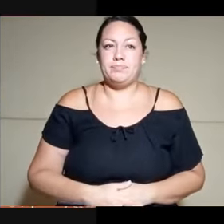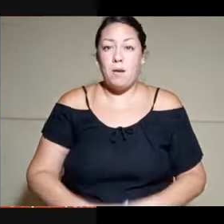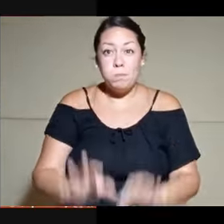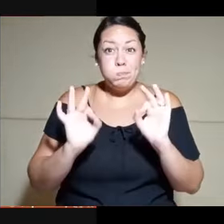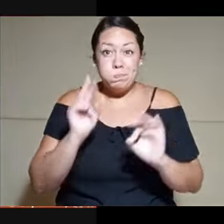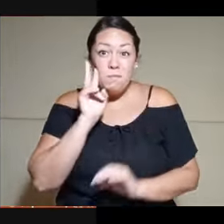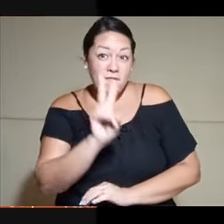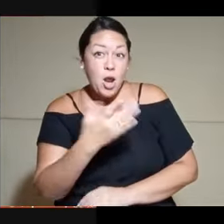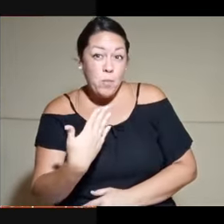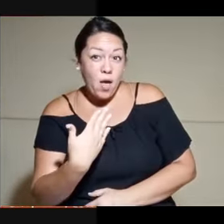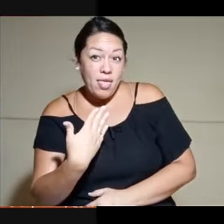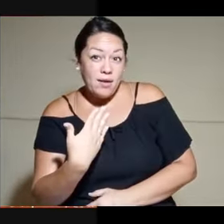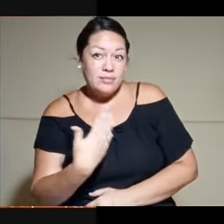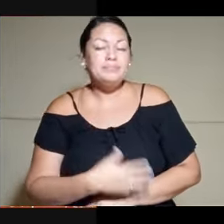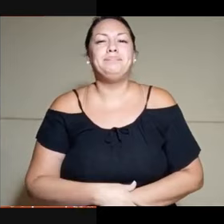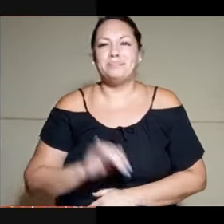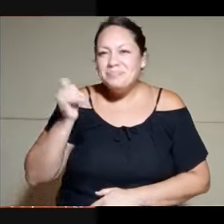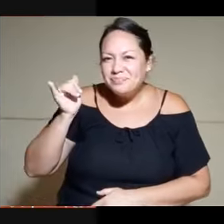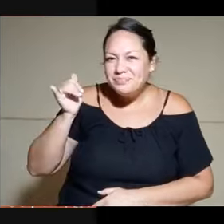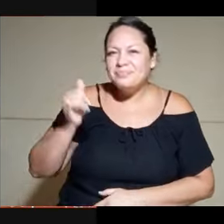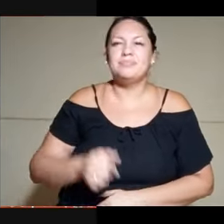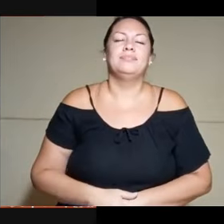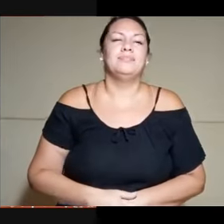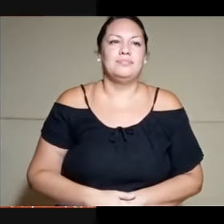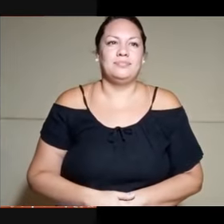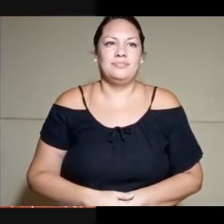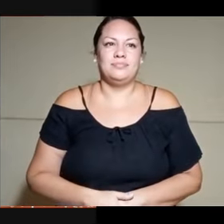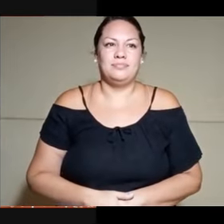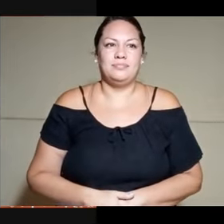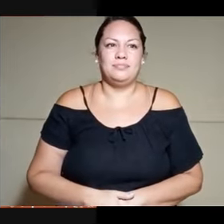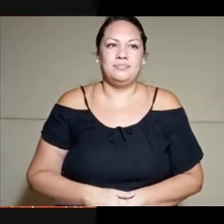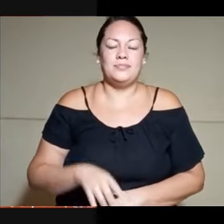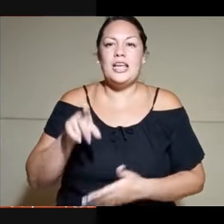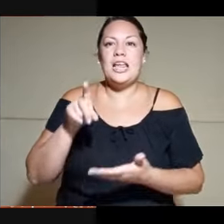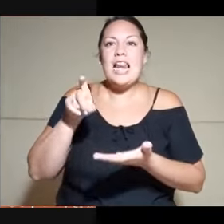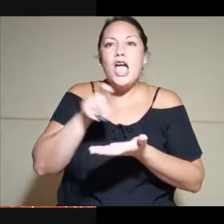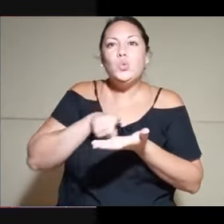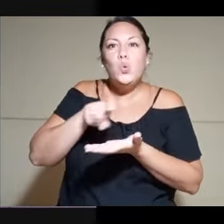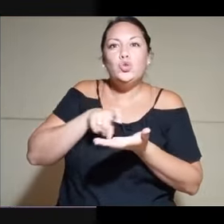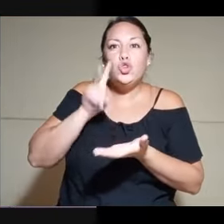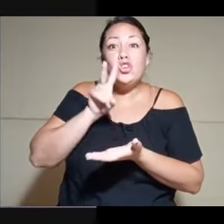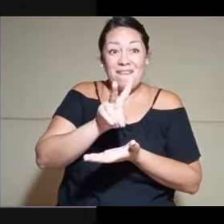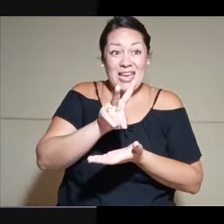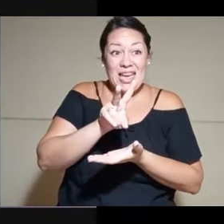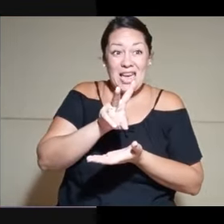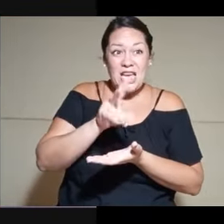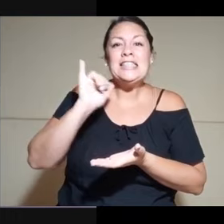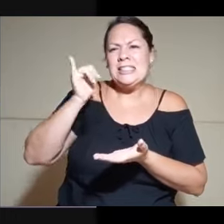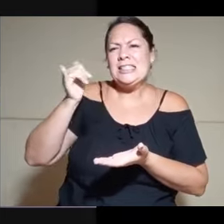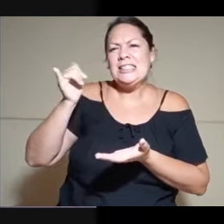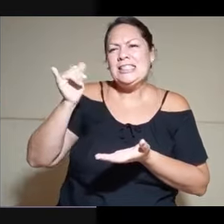Sí, profe, sí se ve. Bien, ahora la vamos a ampliar. ¿Está? ¿Ahí se ve? Sí,